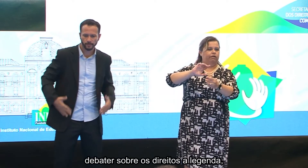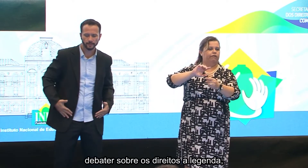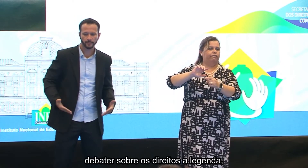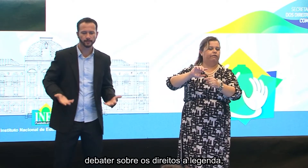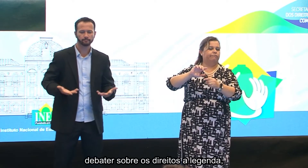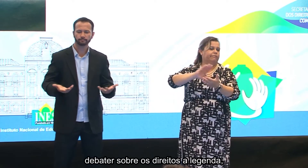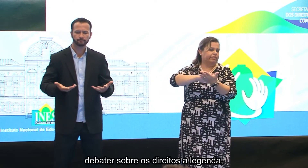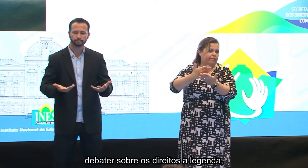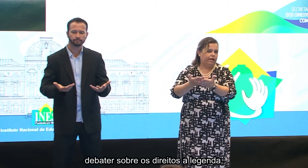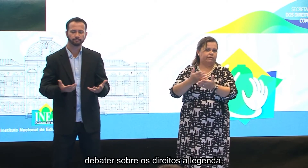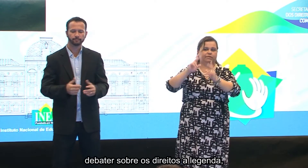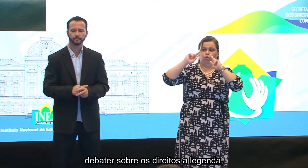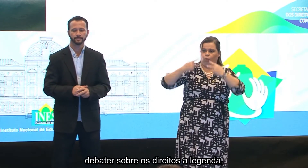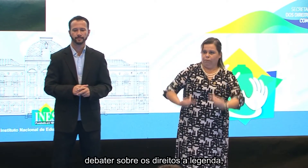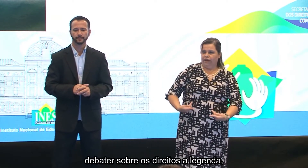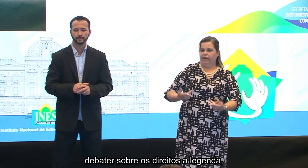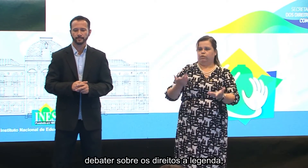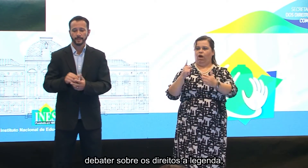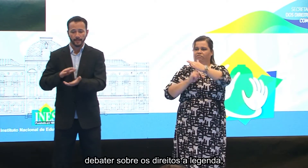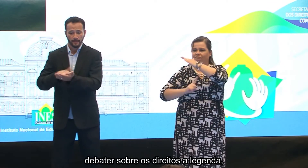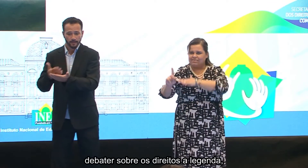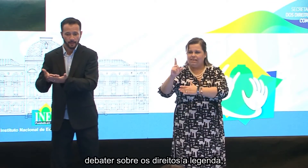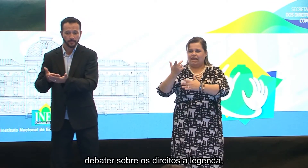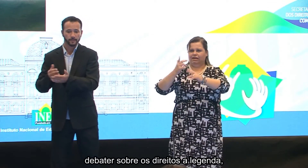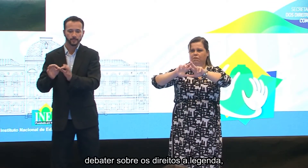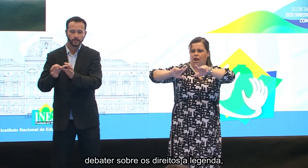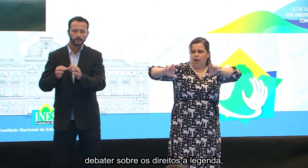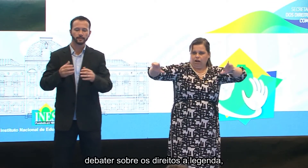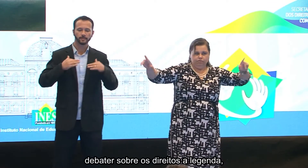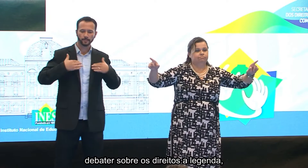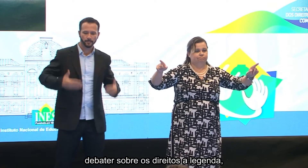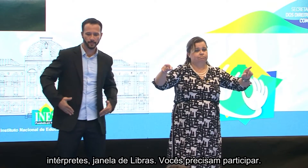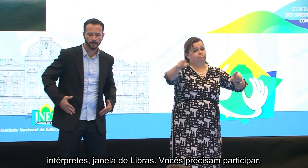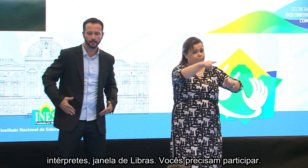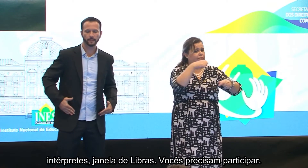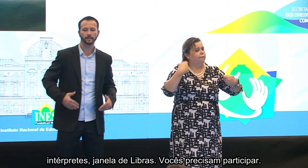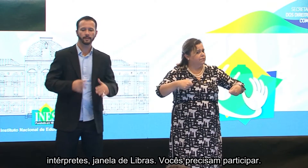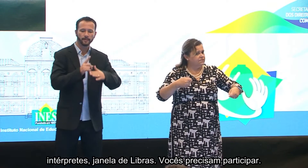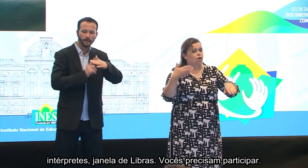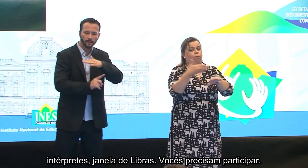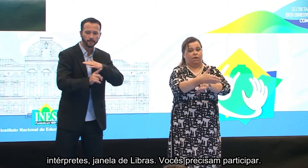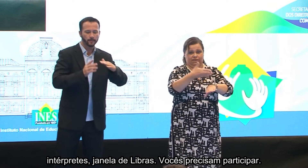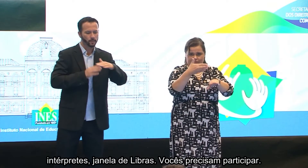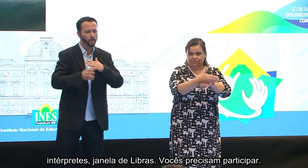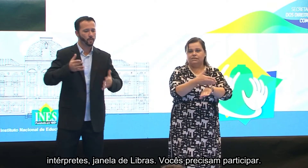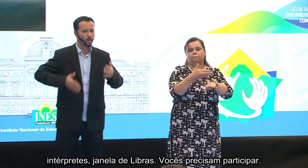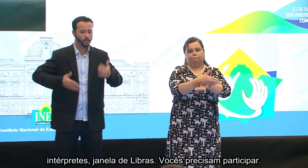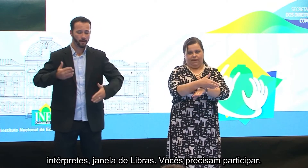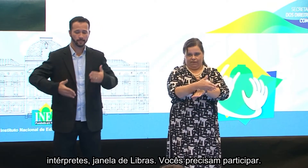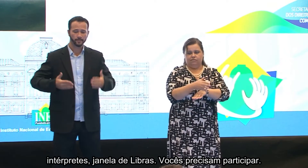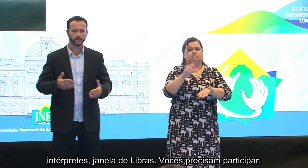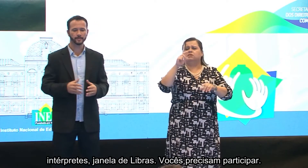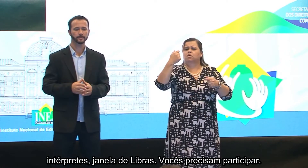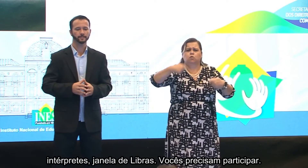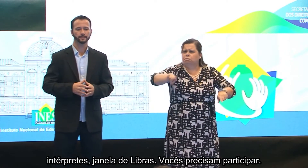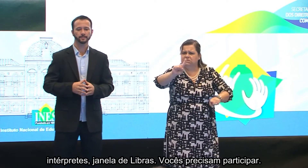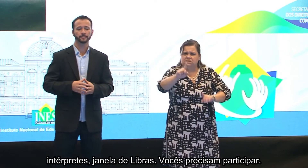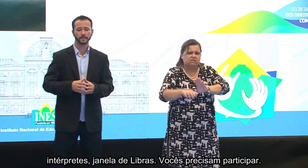debateu também em relação aos direitos a legenda, intérprete, janela de Libras, e vocês